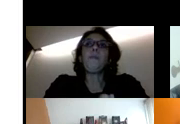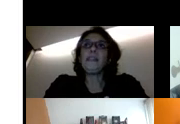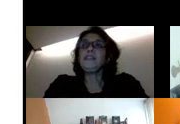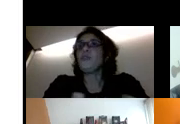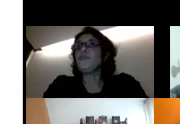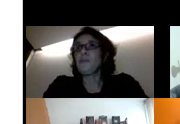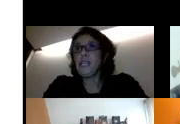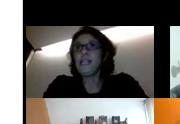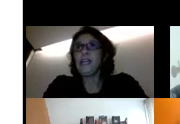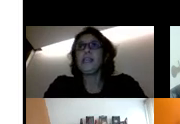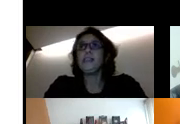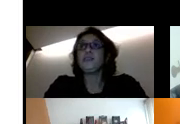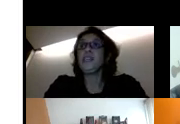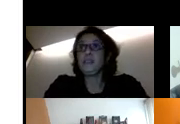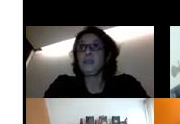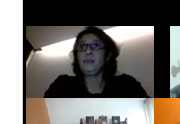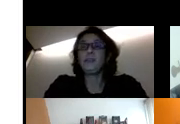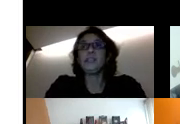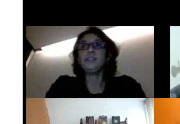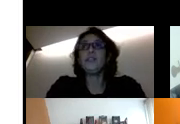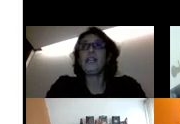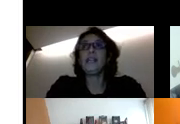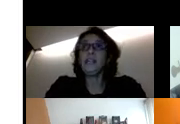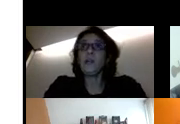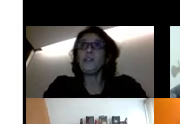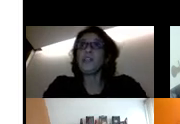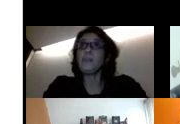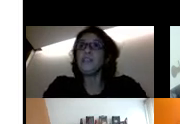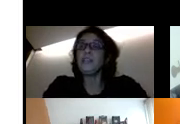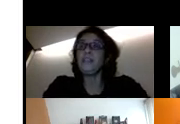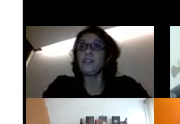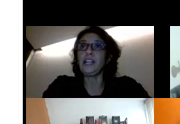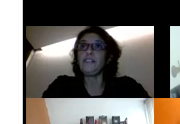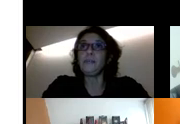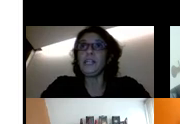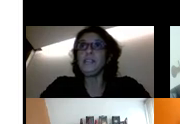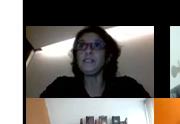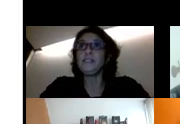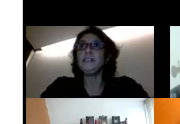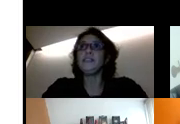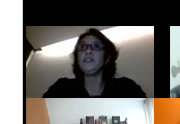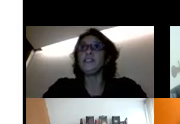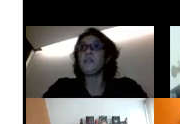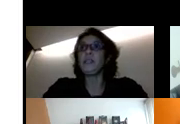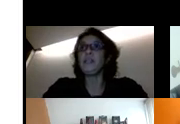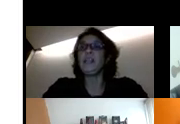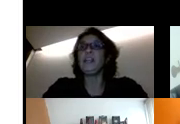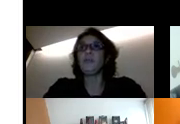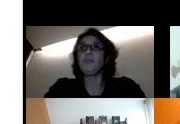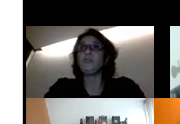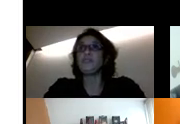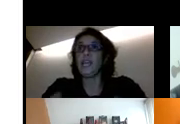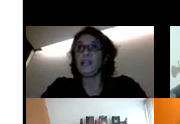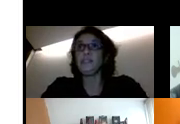tiene padres o familia que es oyente. Por lo tanto, la lengua no se aprende al interior de las familias, sino que se aprende en